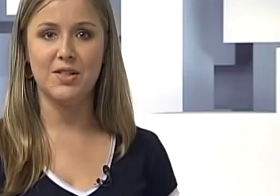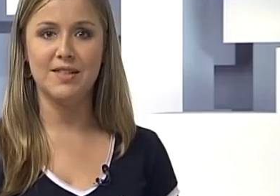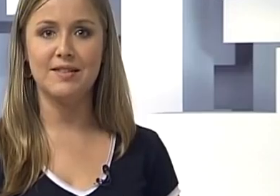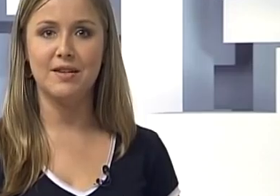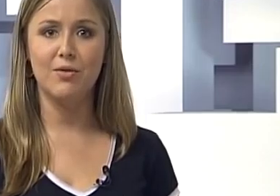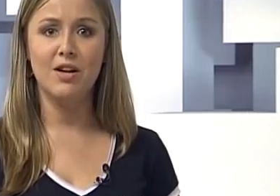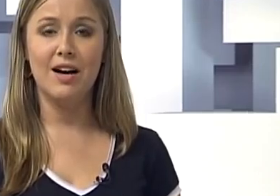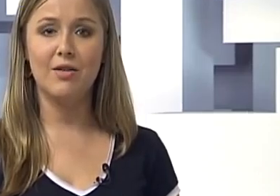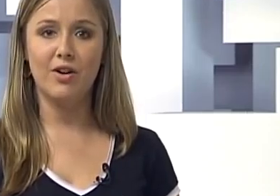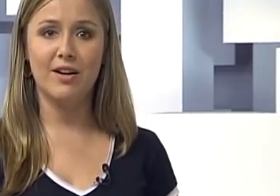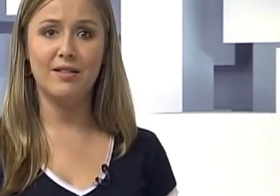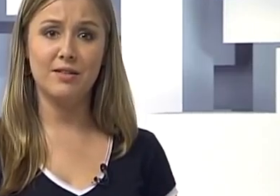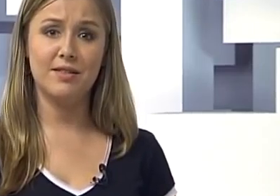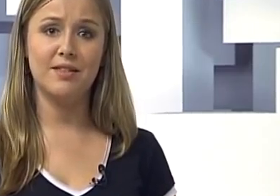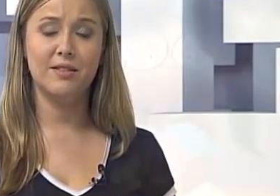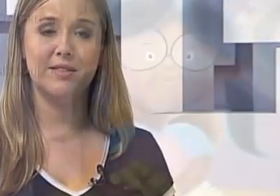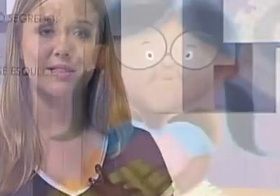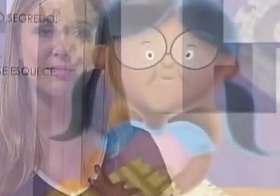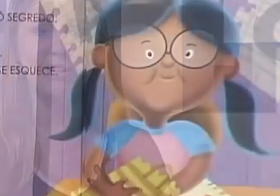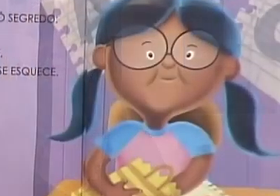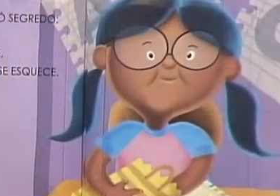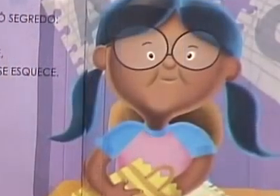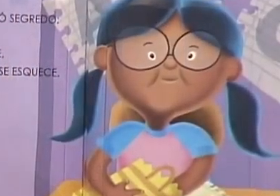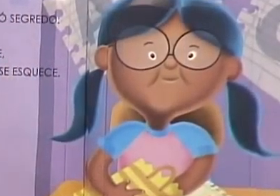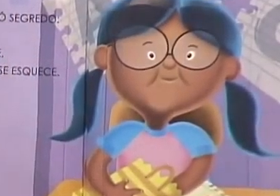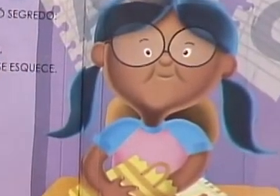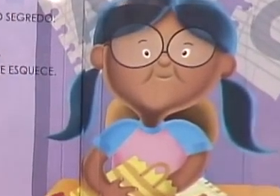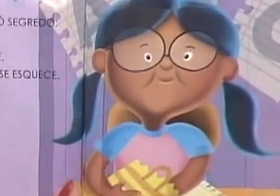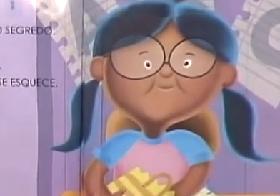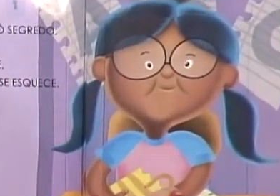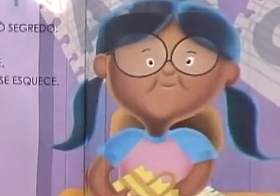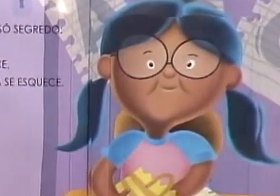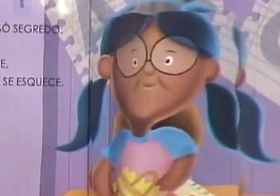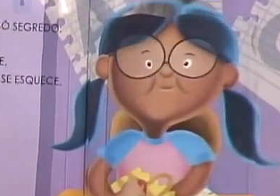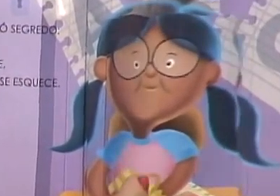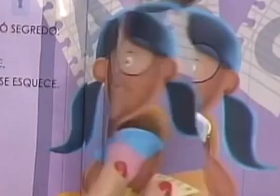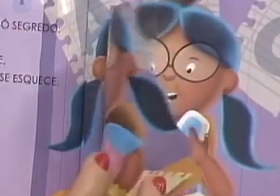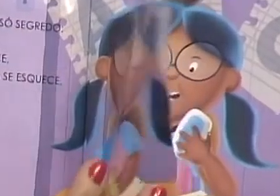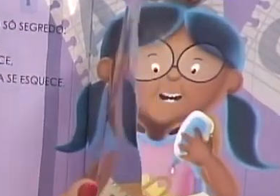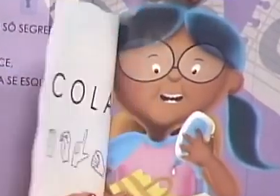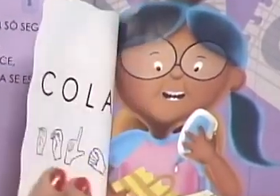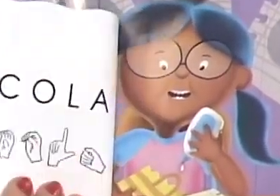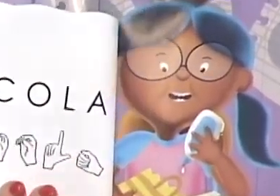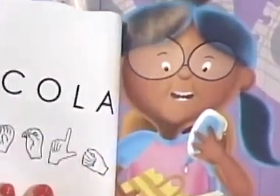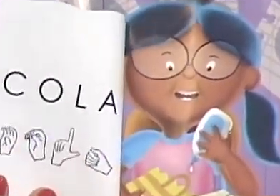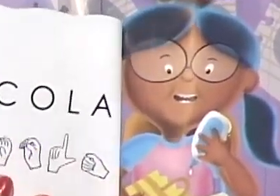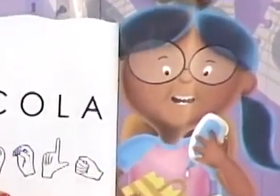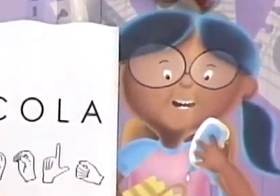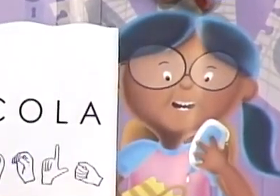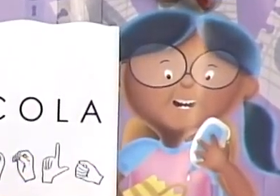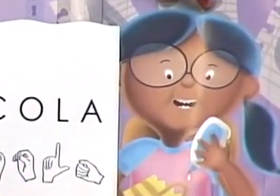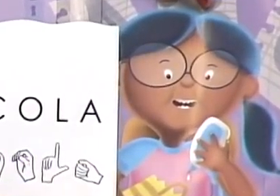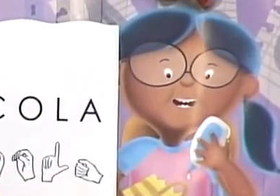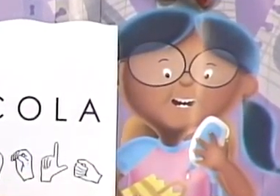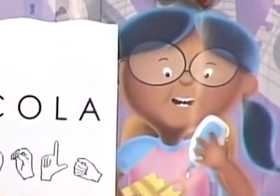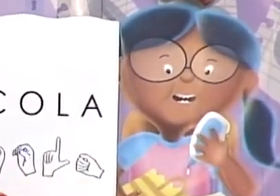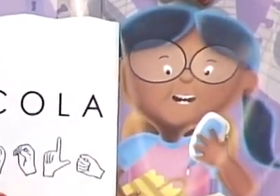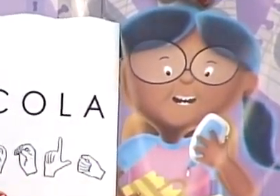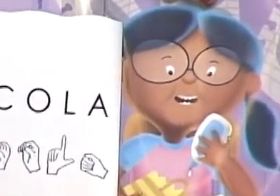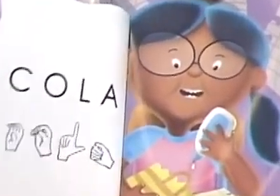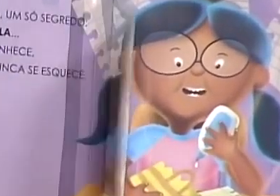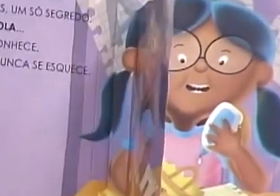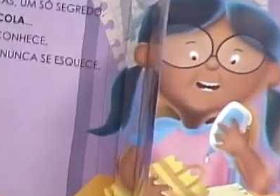língua de sinais estão agora se beneficiando com obras como essa de caráter didático que acaba trazendo